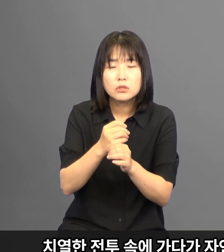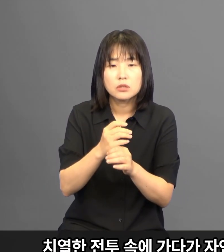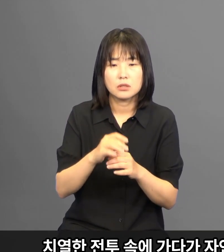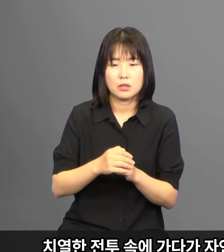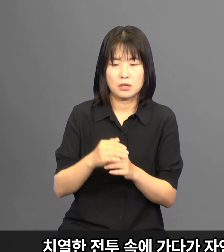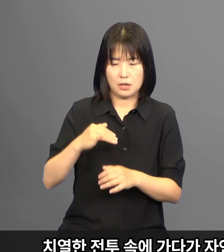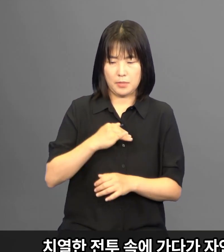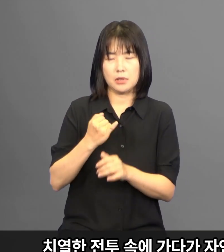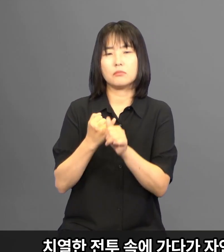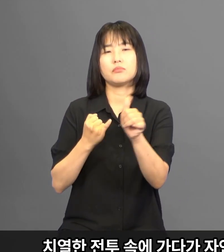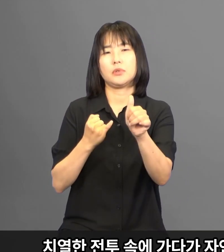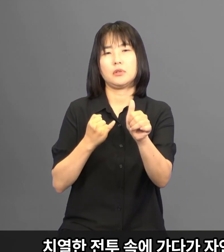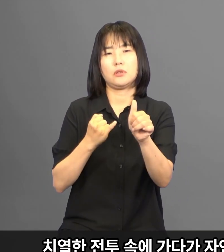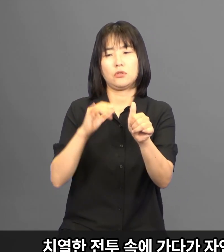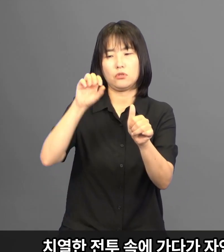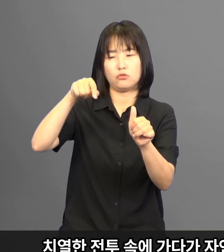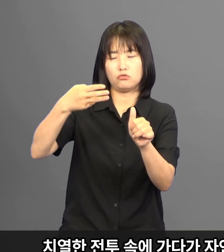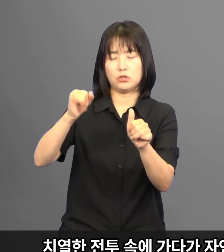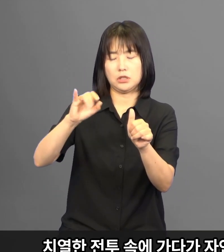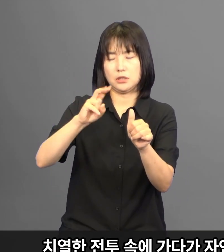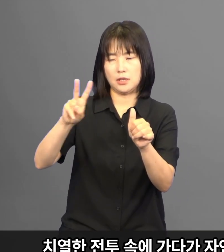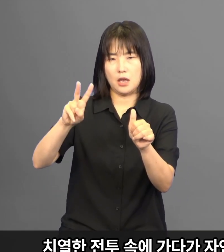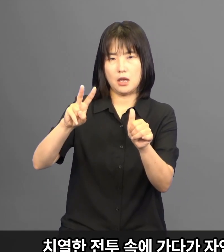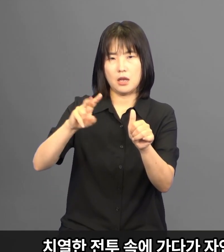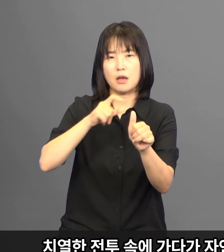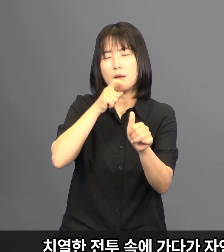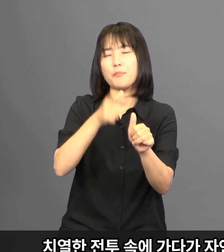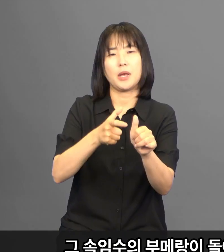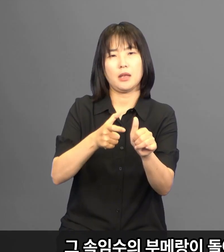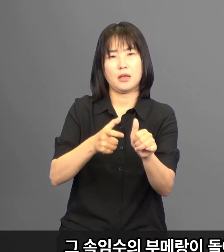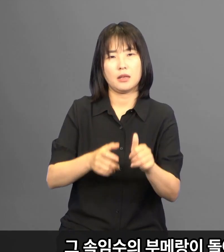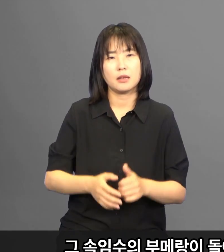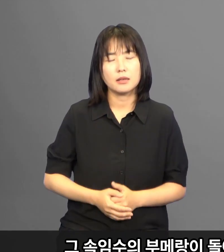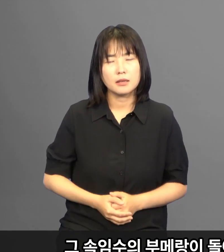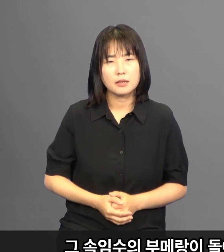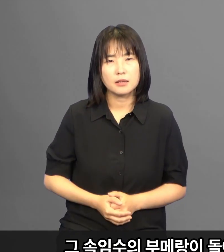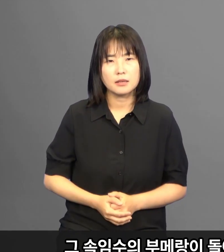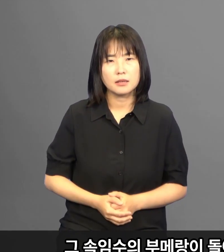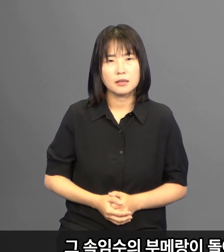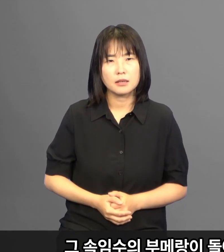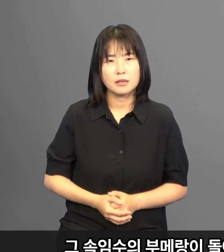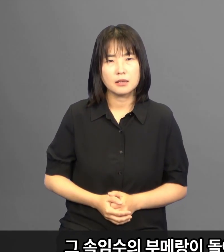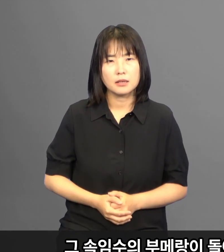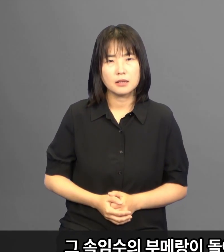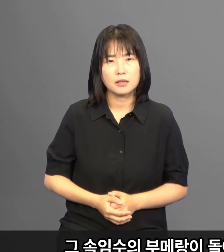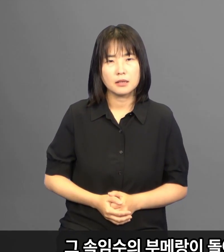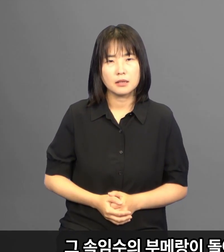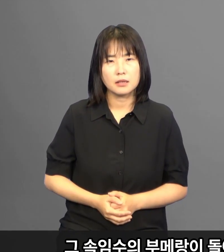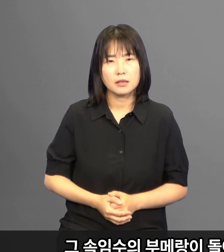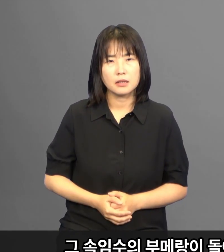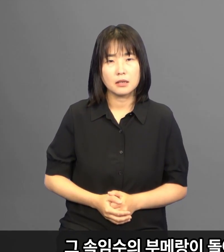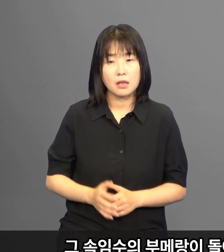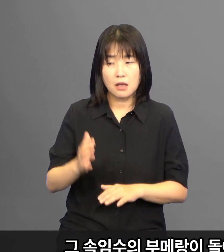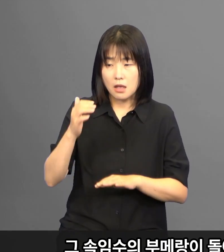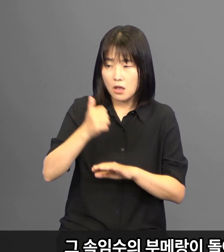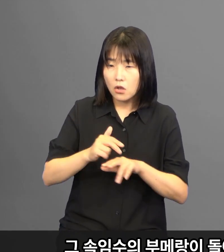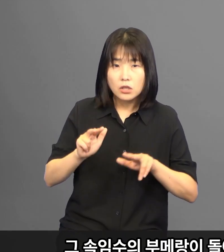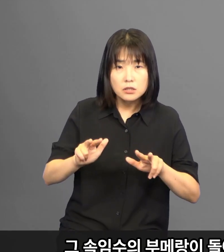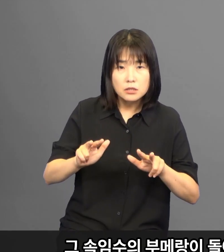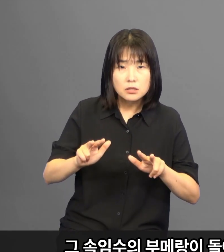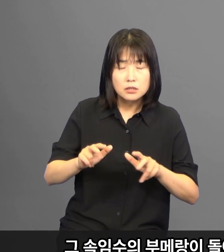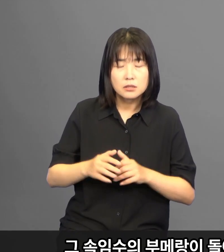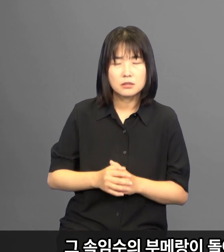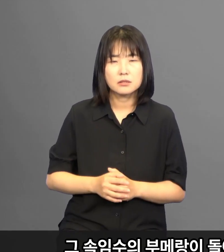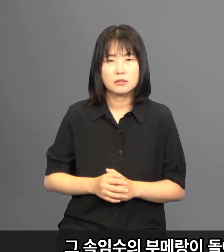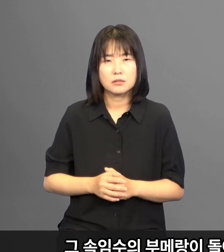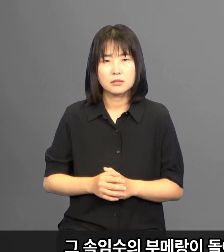치열한 전투 속에 가다가 자연스럽게 죽는 것처럼 처리했잖아요. 그 속임수의 부메랑이 돌아와서 다윗에게 지금